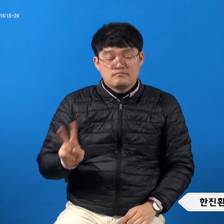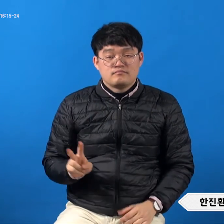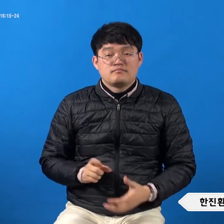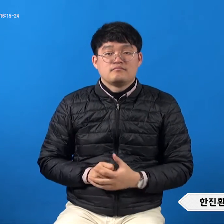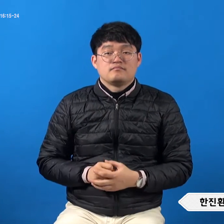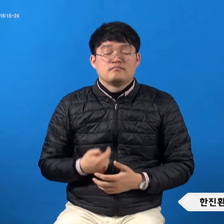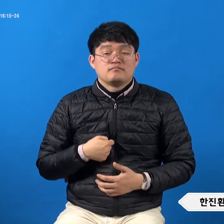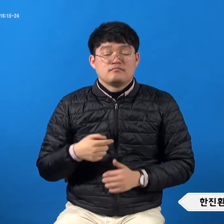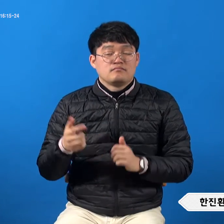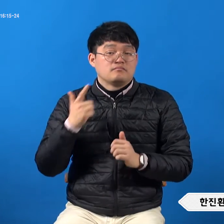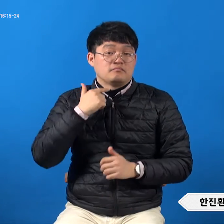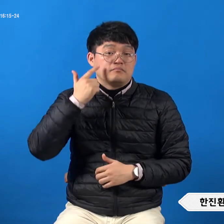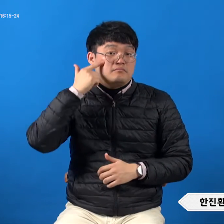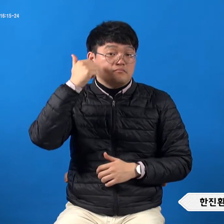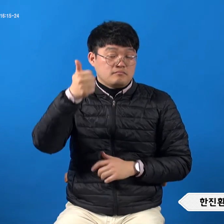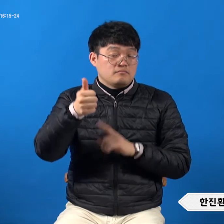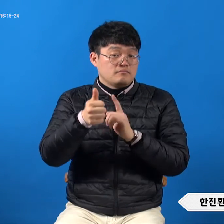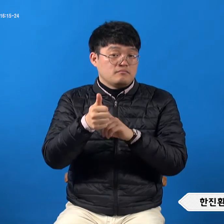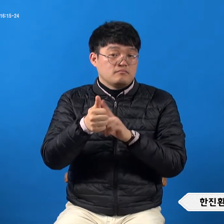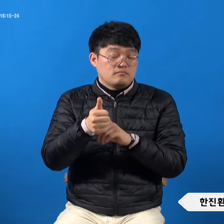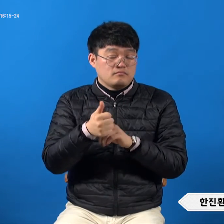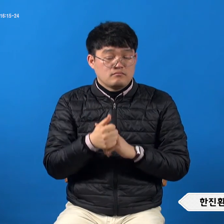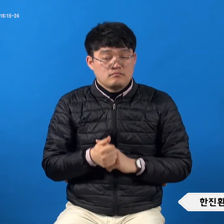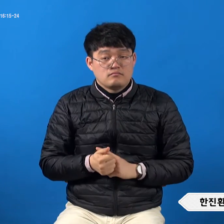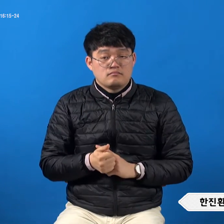그 목사님이, 김 목사님이